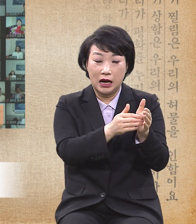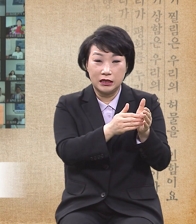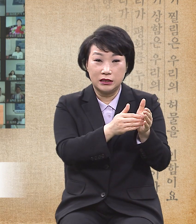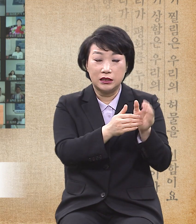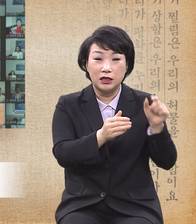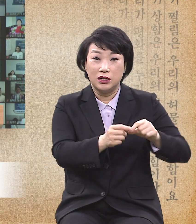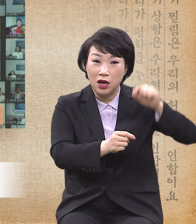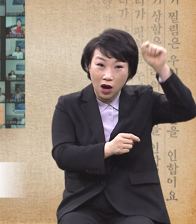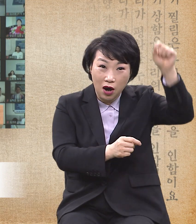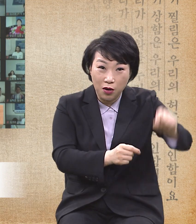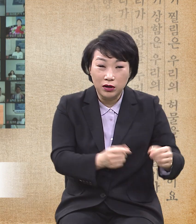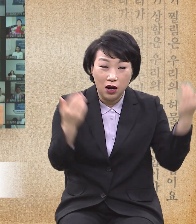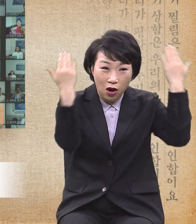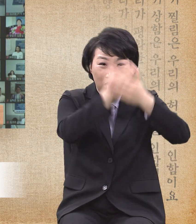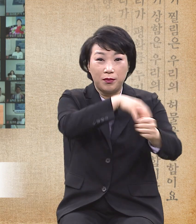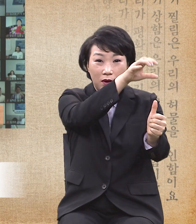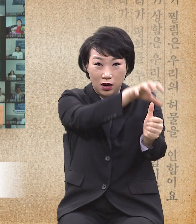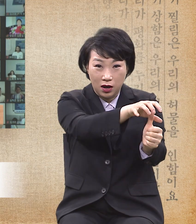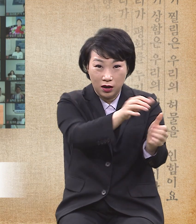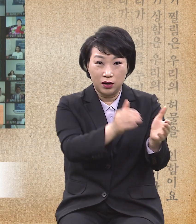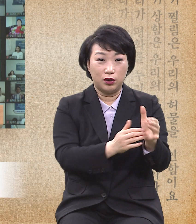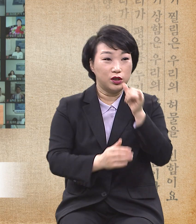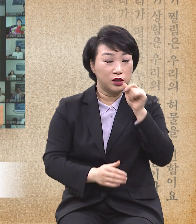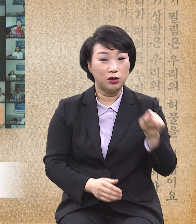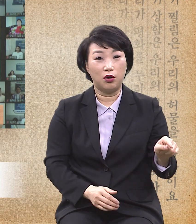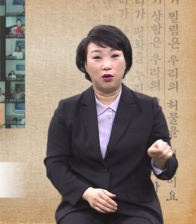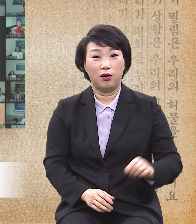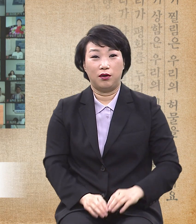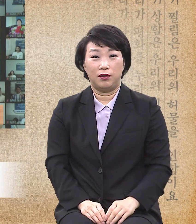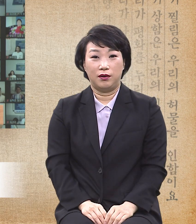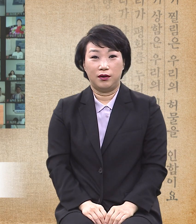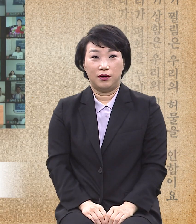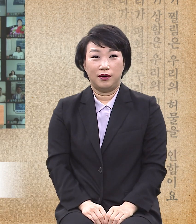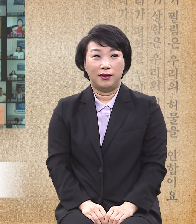심판까지 영원한 결박으로 흑암에 가두셨으며,